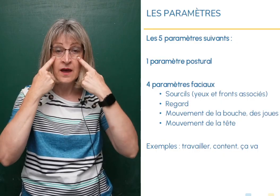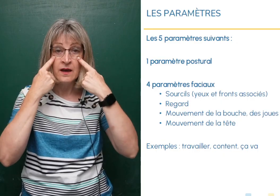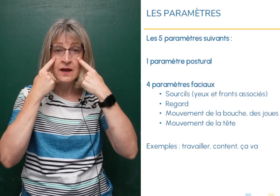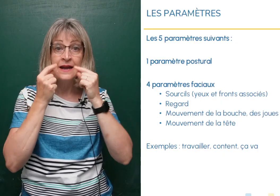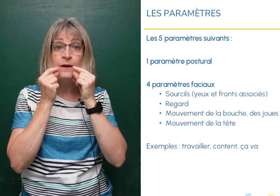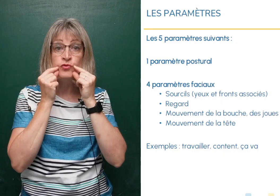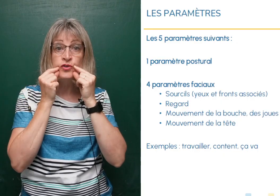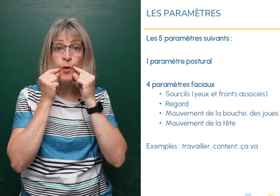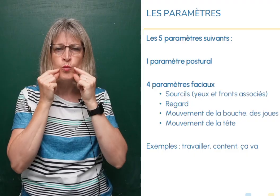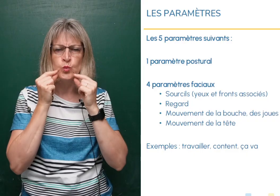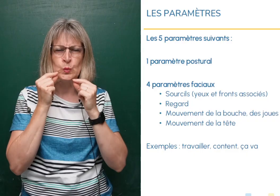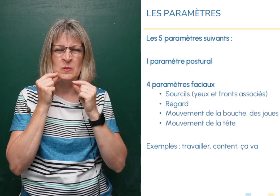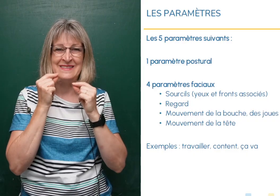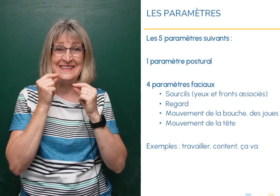regard, la bouche.